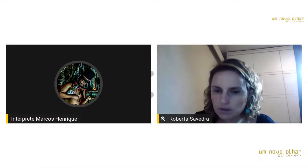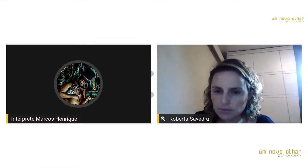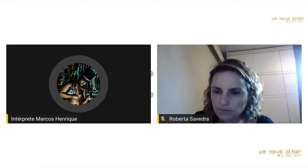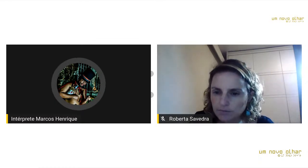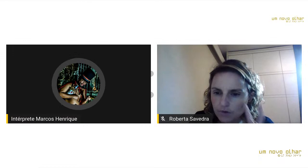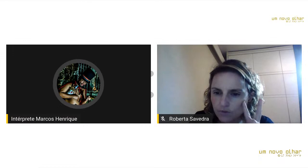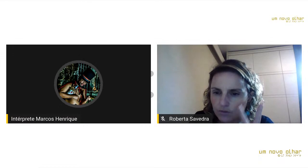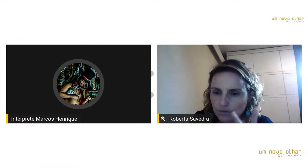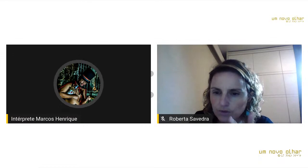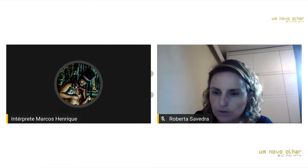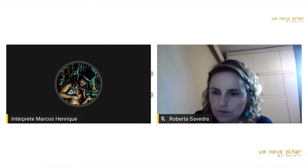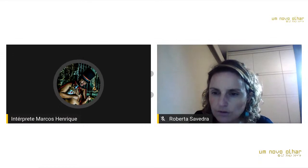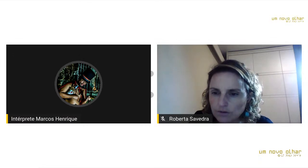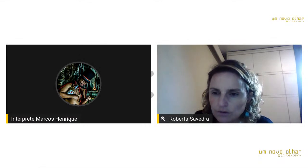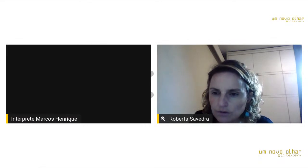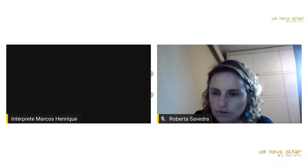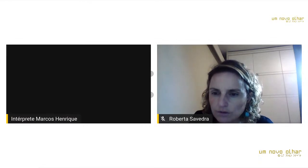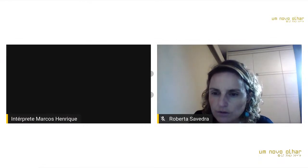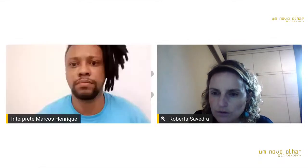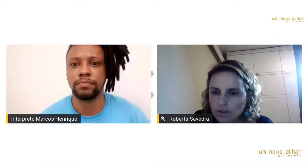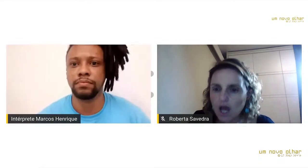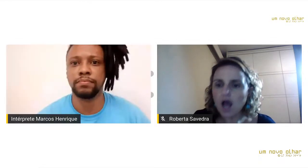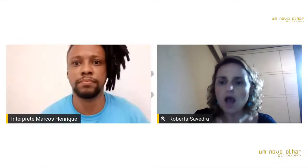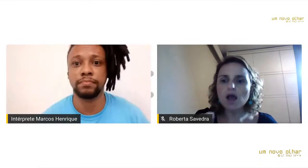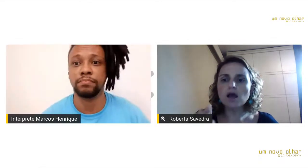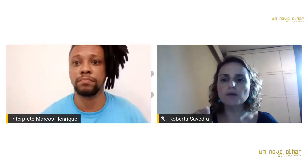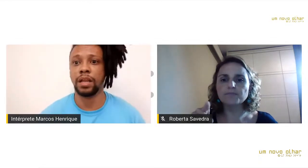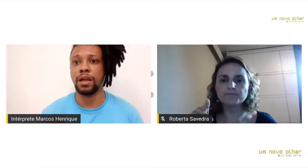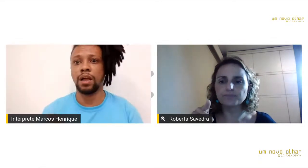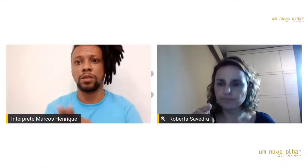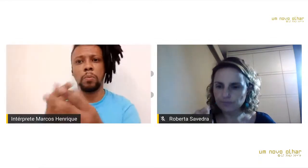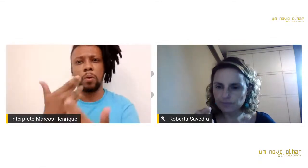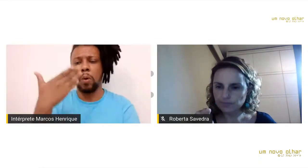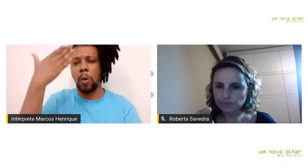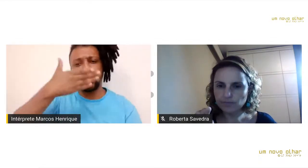tu não tá vendo aqui as perguntas no chat